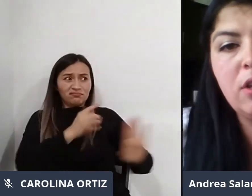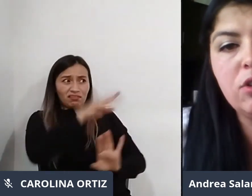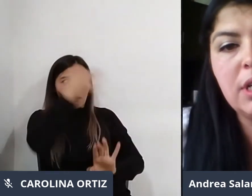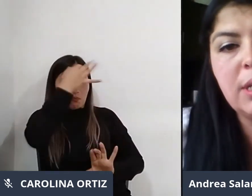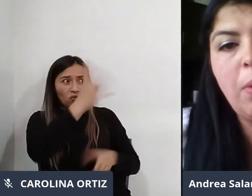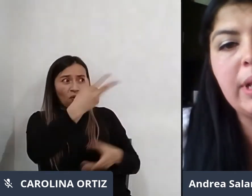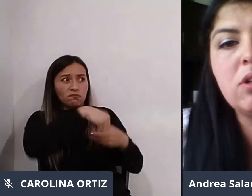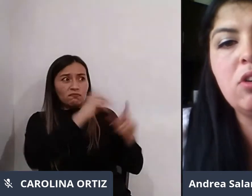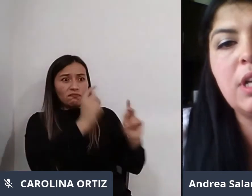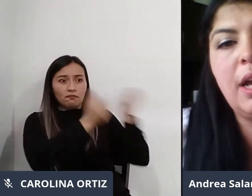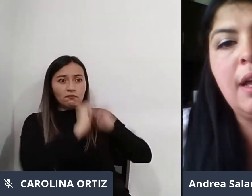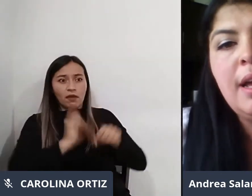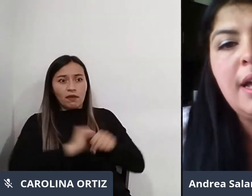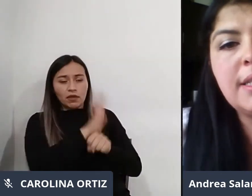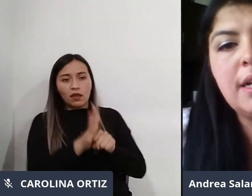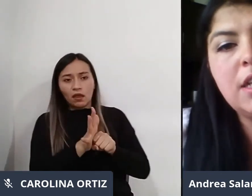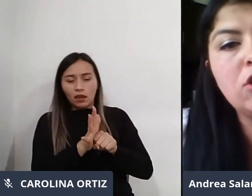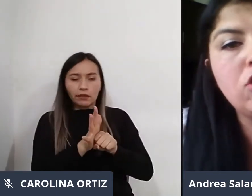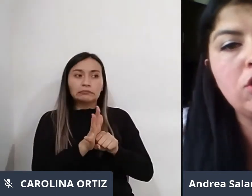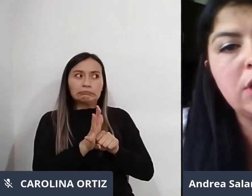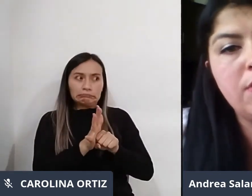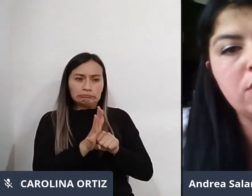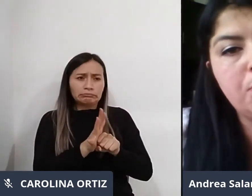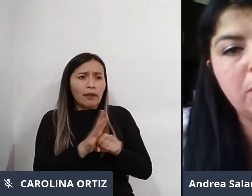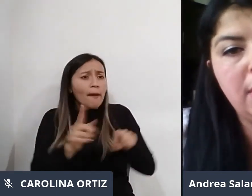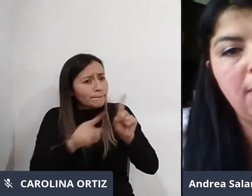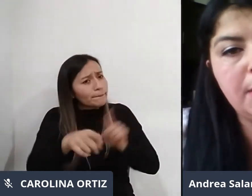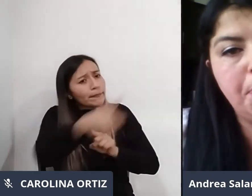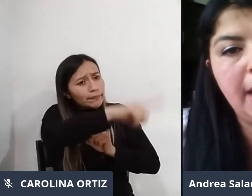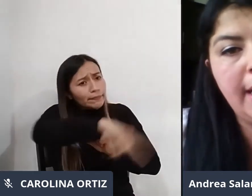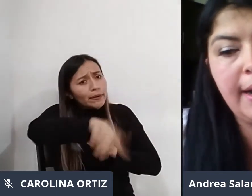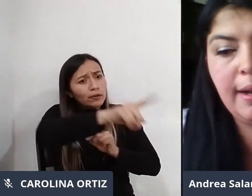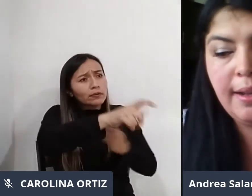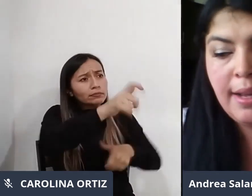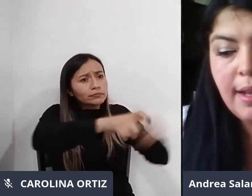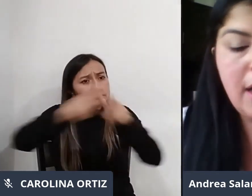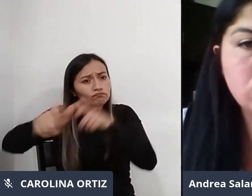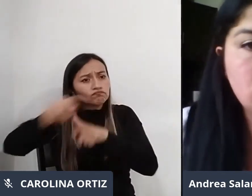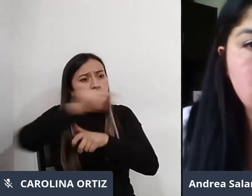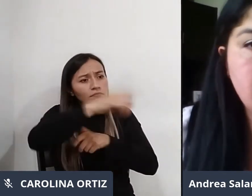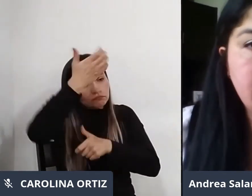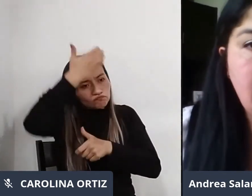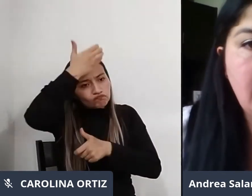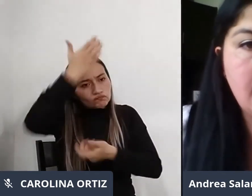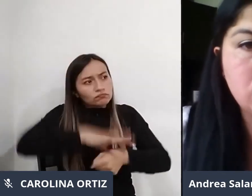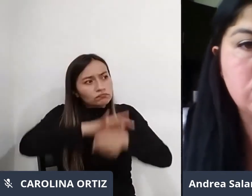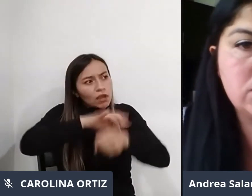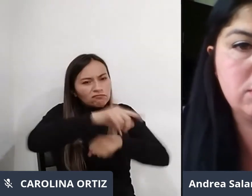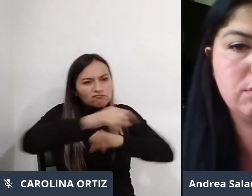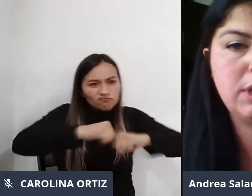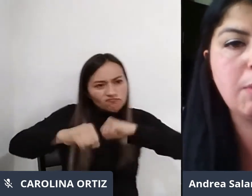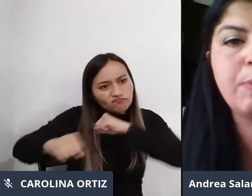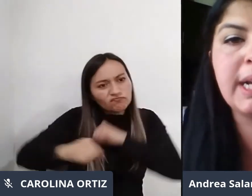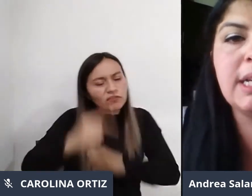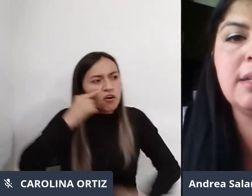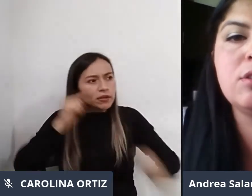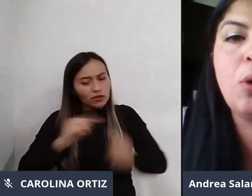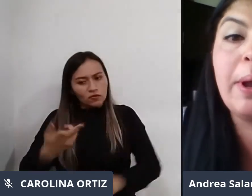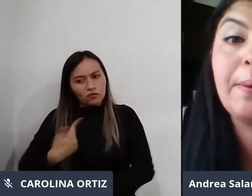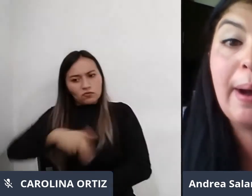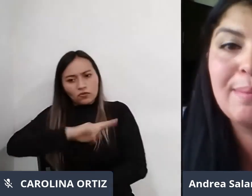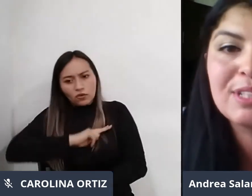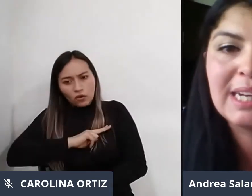Digamos que ellos en este momento son los que están haciendo todos los esfuerzos posibles para que nosotros mantengamos nuestro, digamos, para